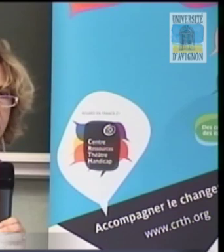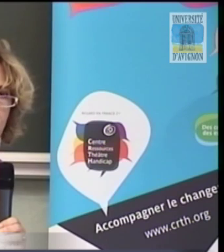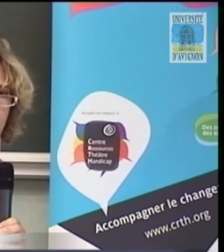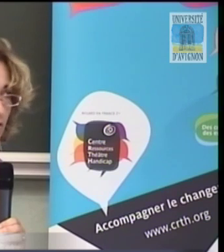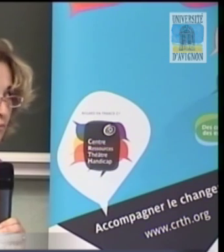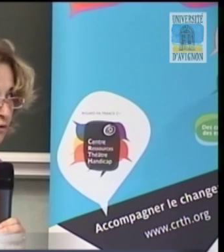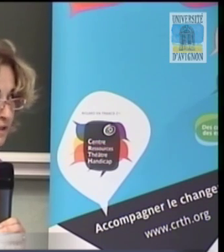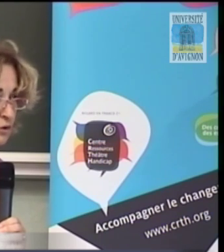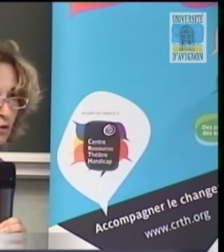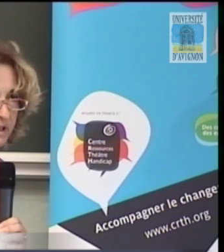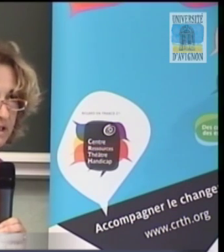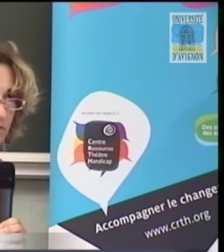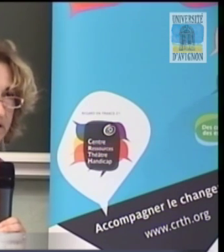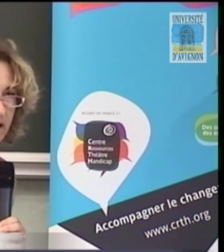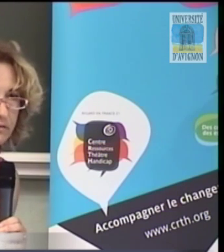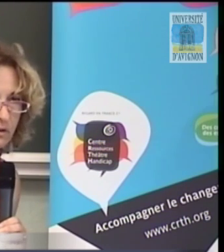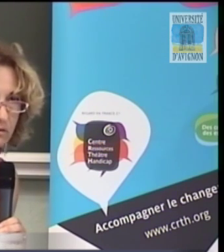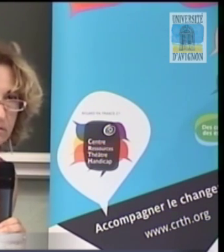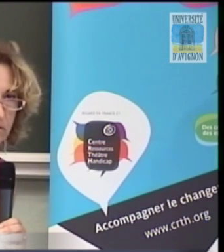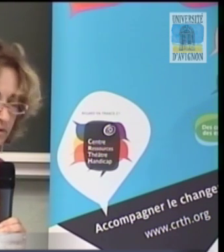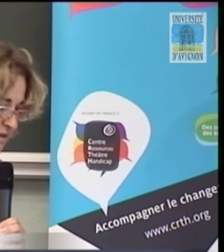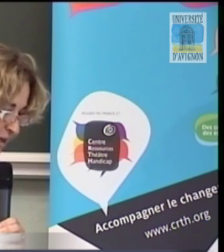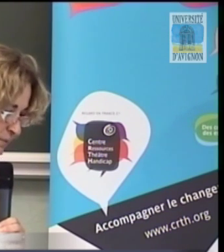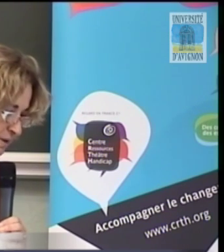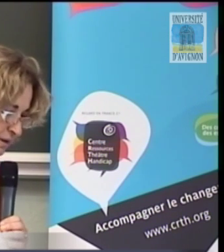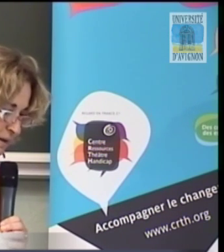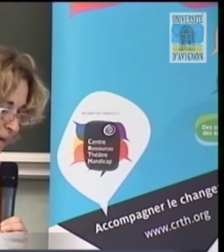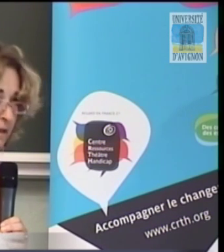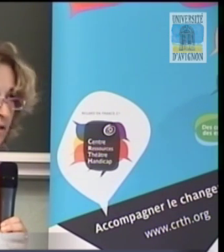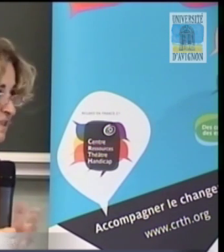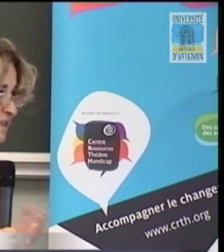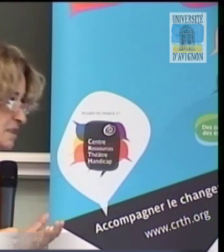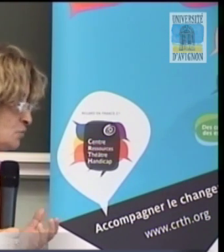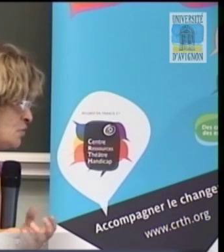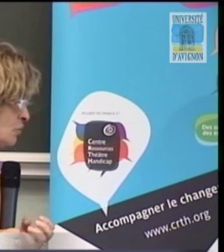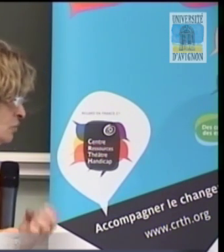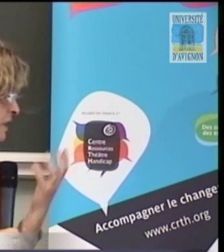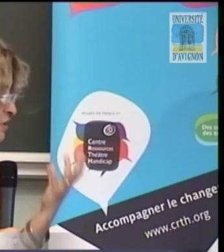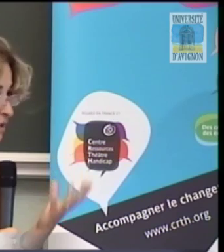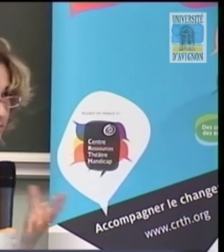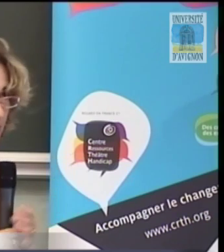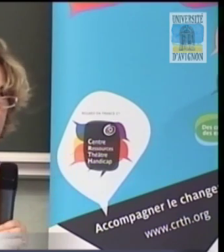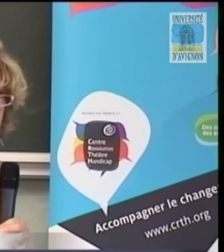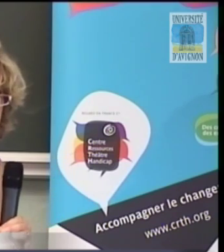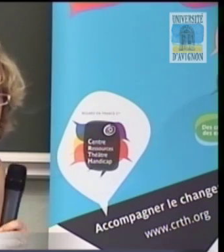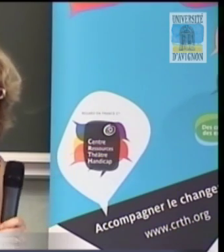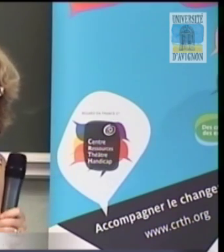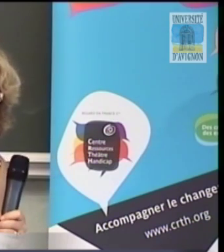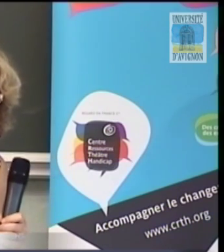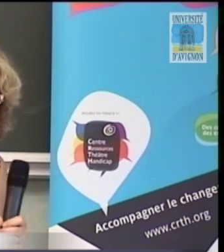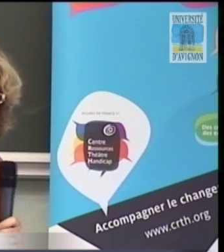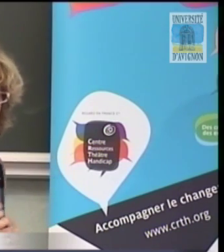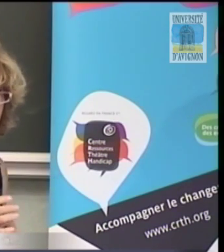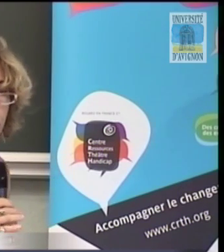exemple, maintenant, c'est la grande mode dans les entreprises, on a des référents handicap. Dans les institutions, à chaque fois,